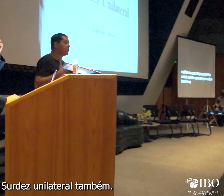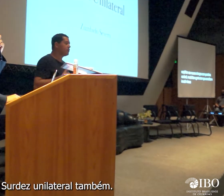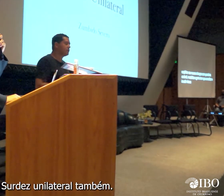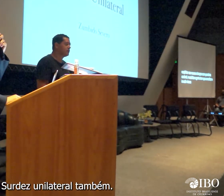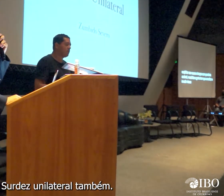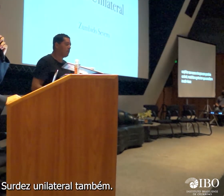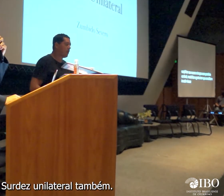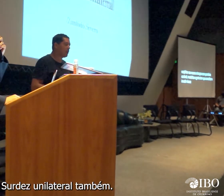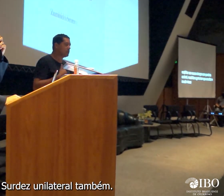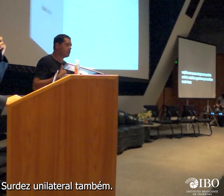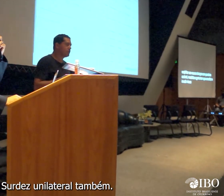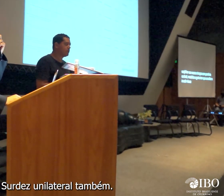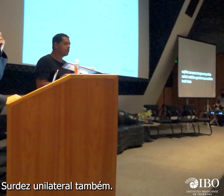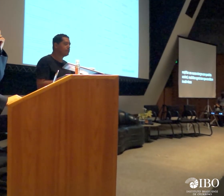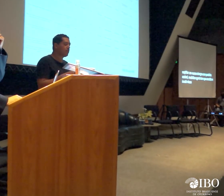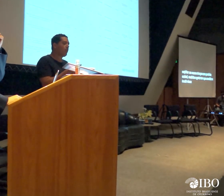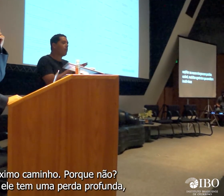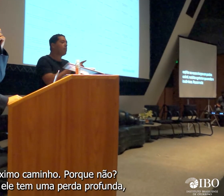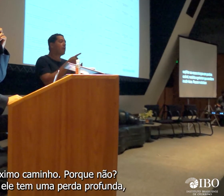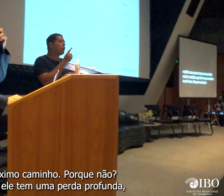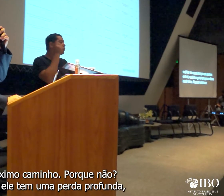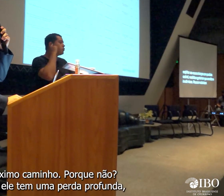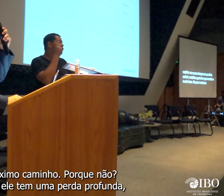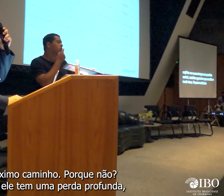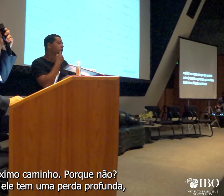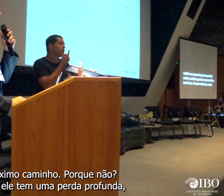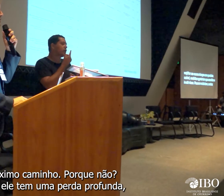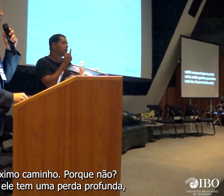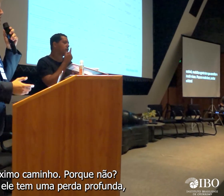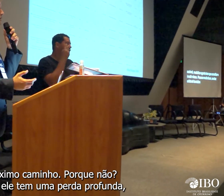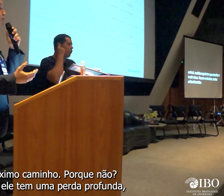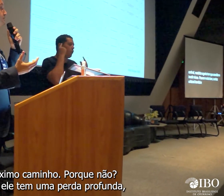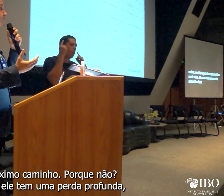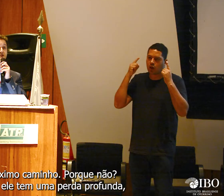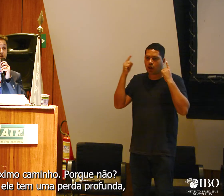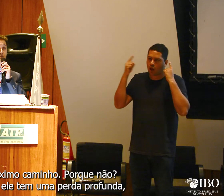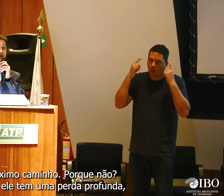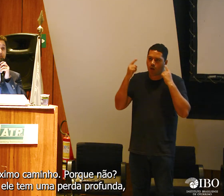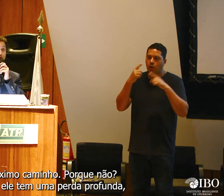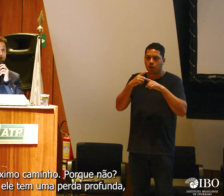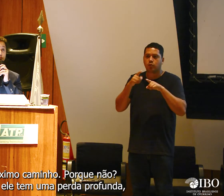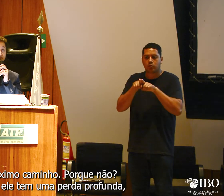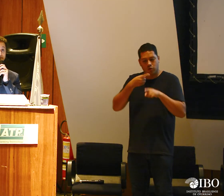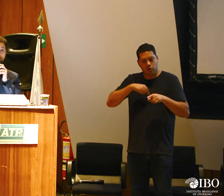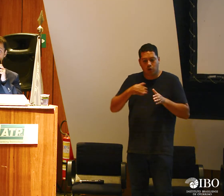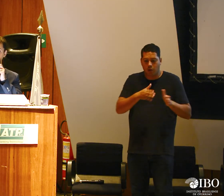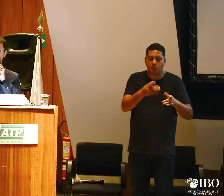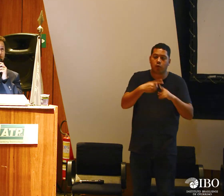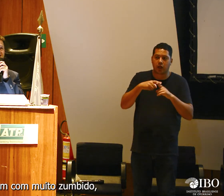Muito bem. Surdez unilateral também, esse é o próximo caminho. Por que não? Se o paciente ele tem uma perda